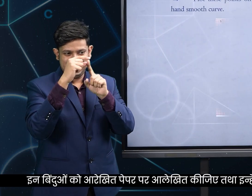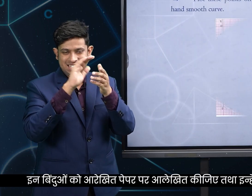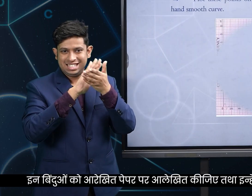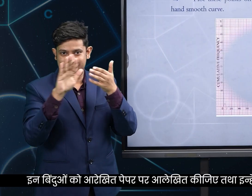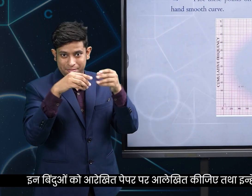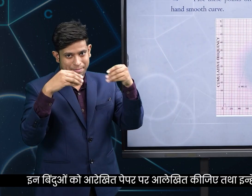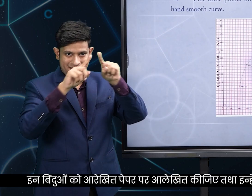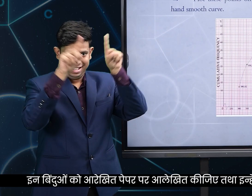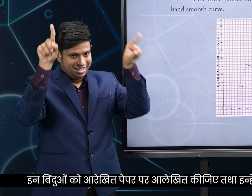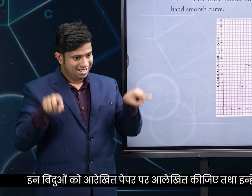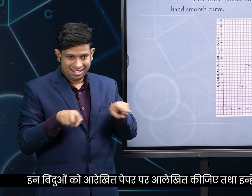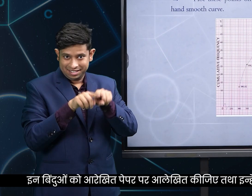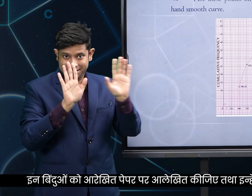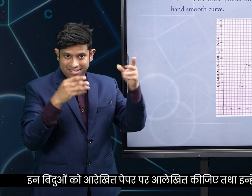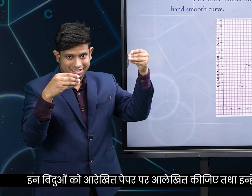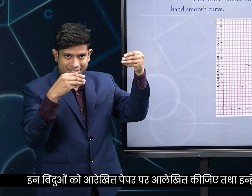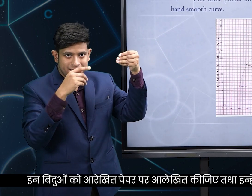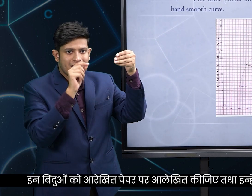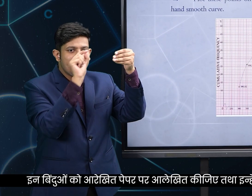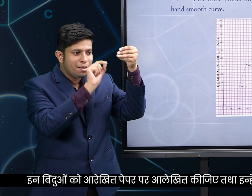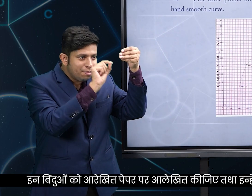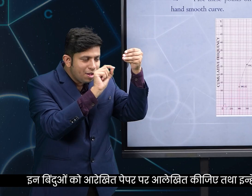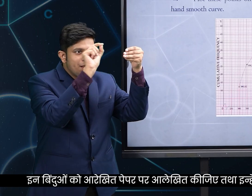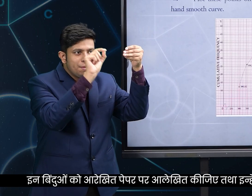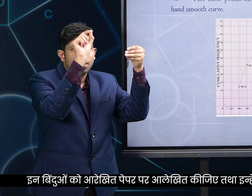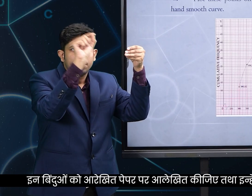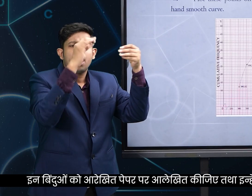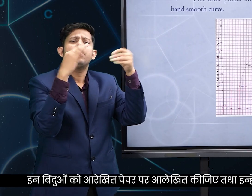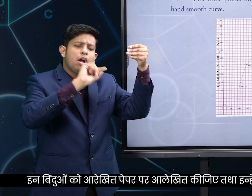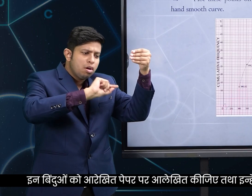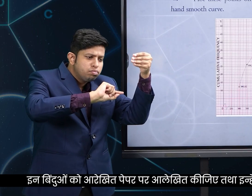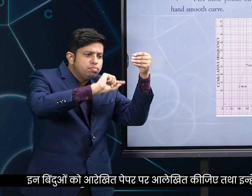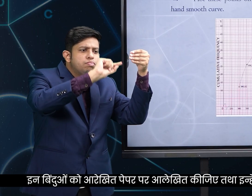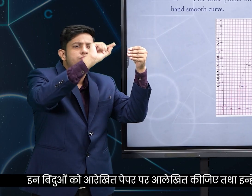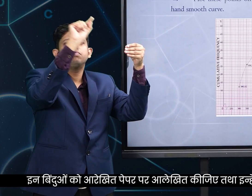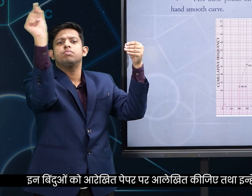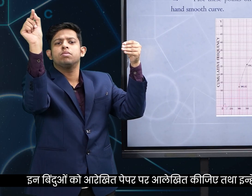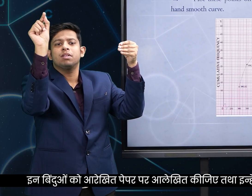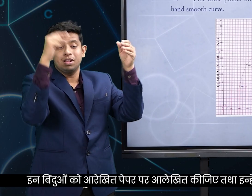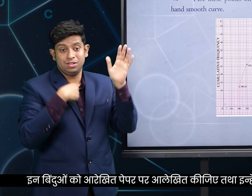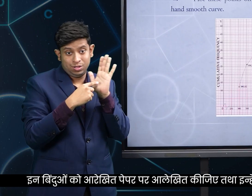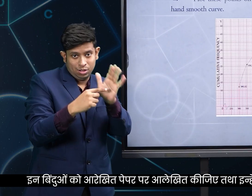अरेखित पेपर पर आलेखित कीजिए तथा इन्हें मुक्त हस्ता चिकने वक्र